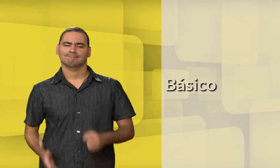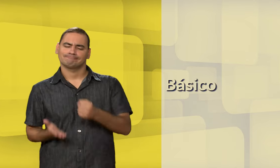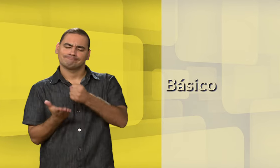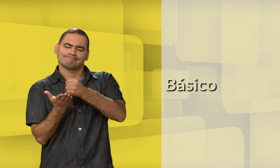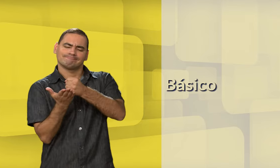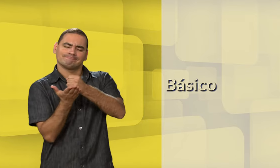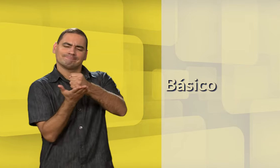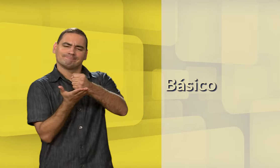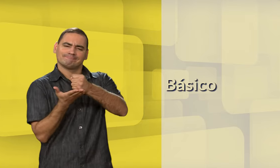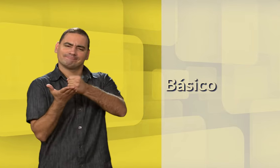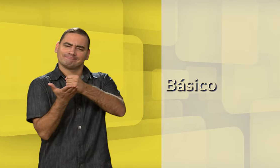Básico.